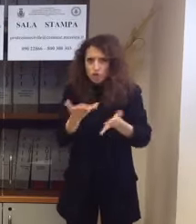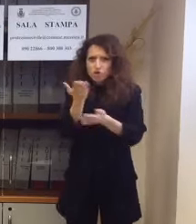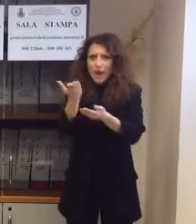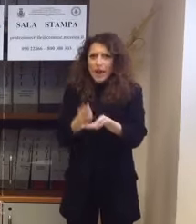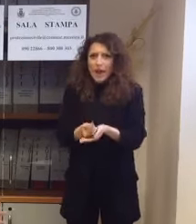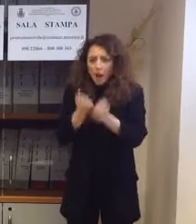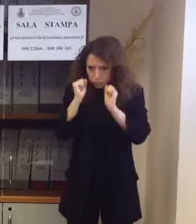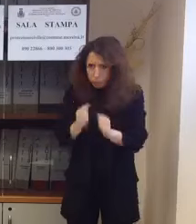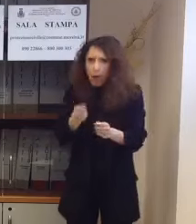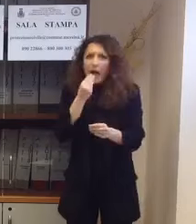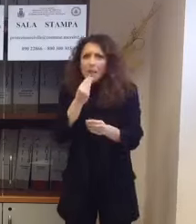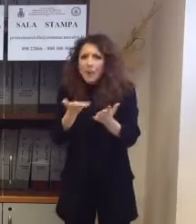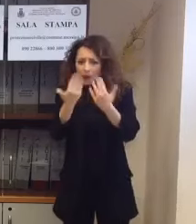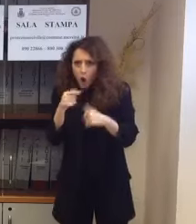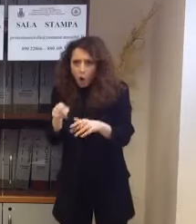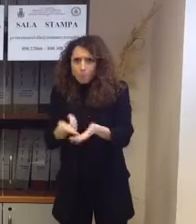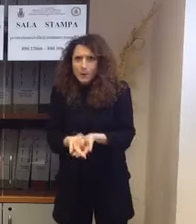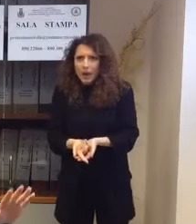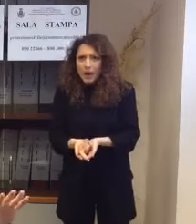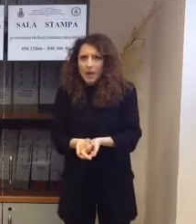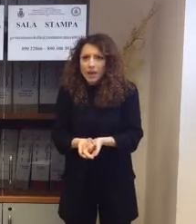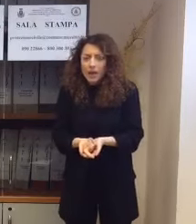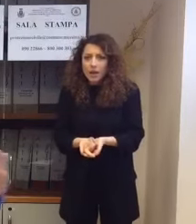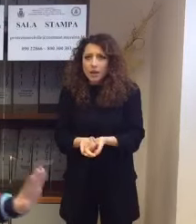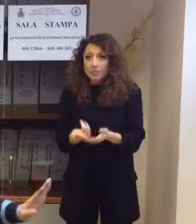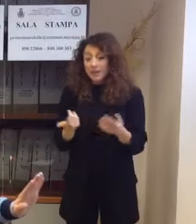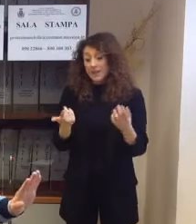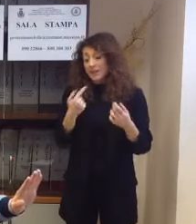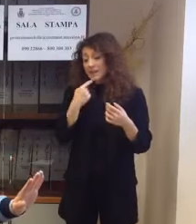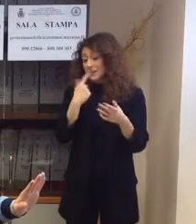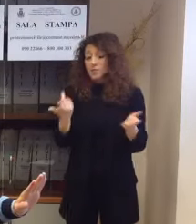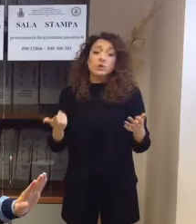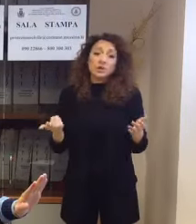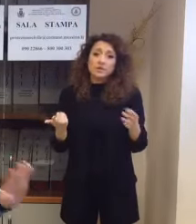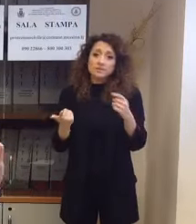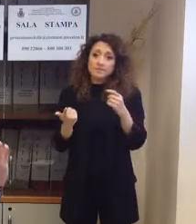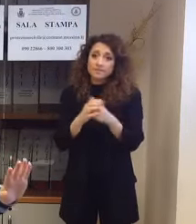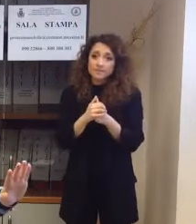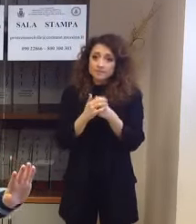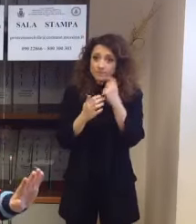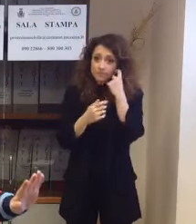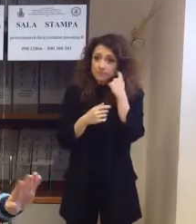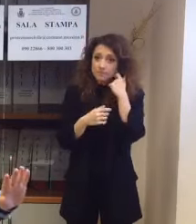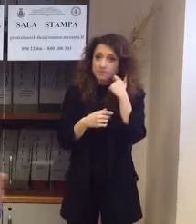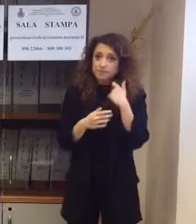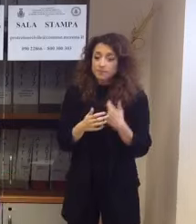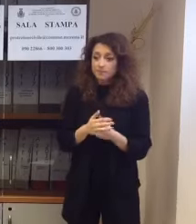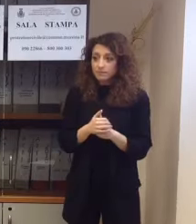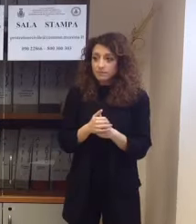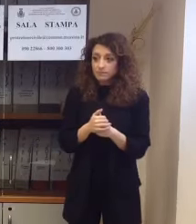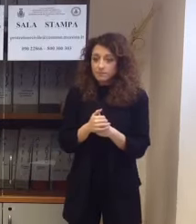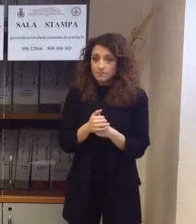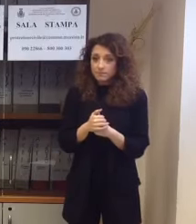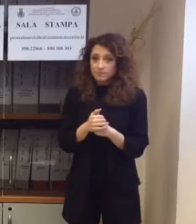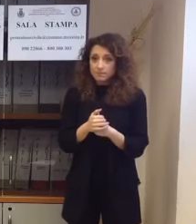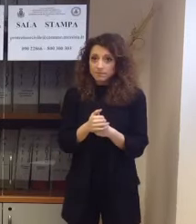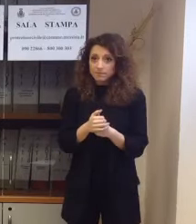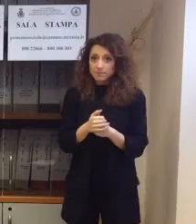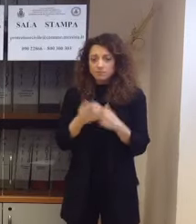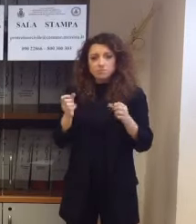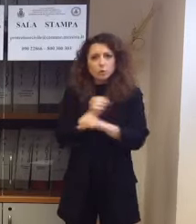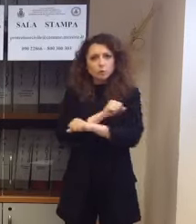poter comprare gli alimenti, perché qua all'improvviso, lo devo dire, Qua ora abbiamo scoperto che tanti all'improvviso stanno morendo